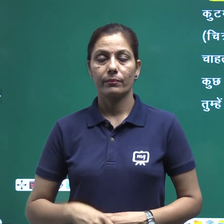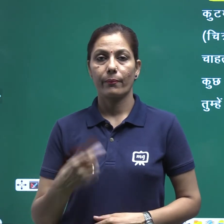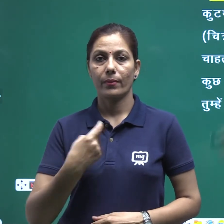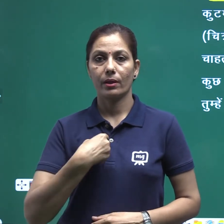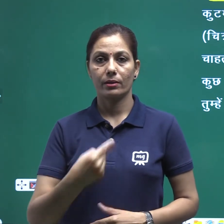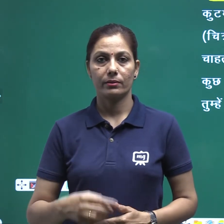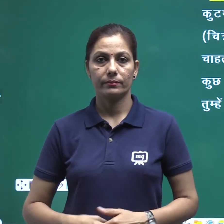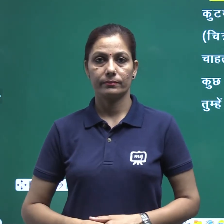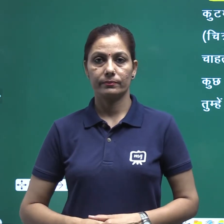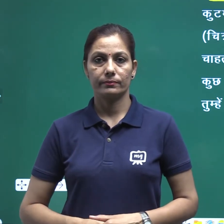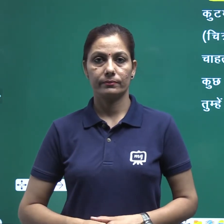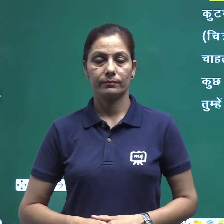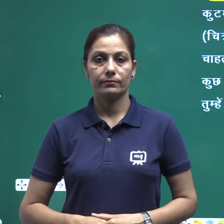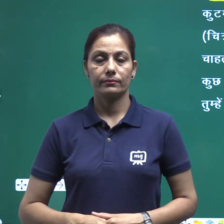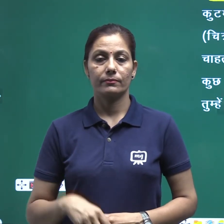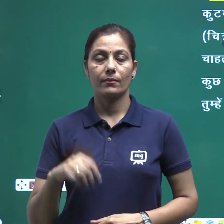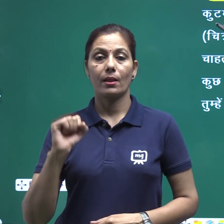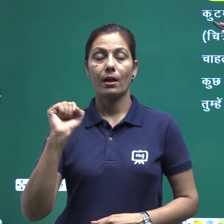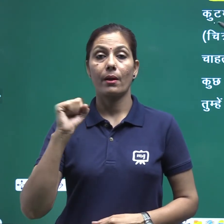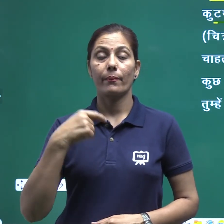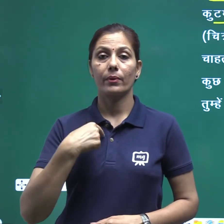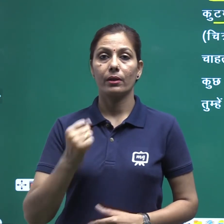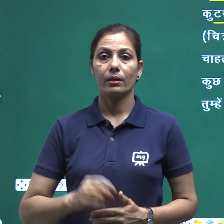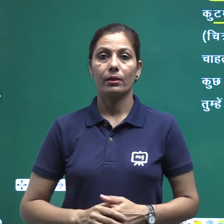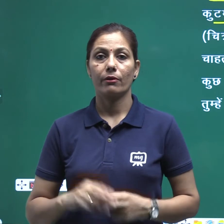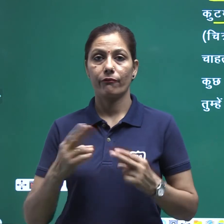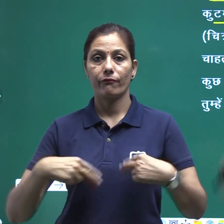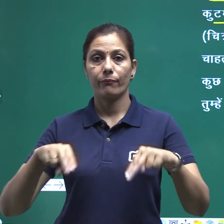मैं अपने कुटुंब के युवा लोगों